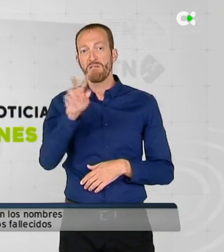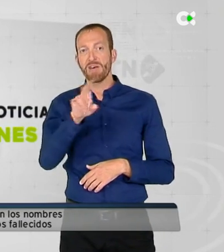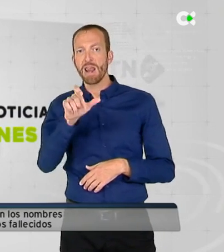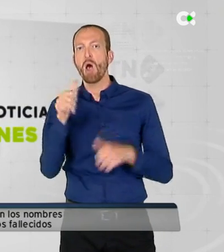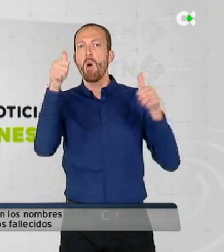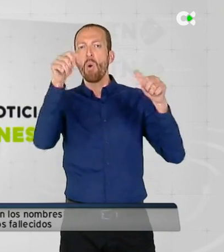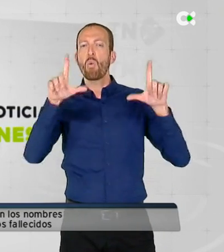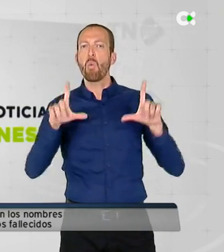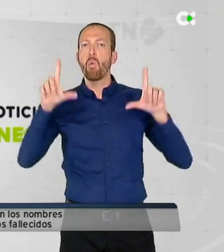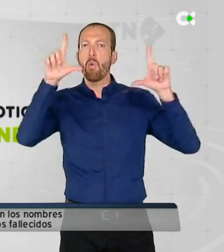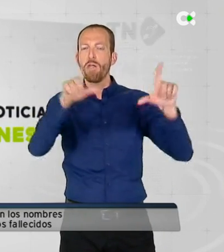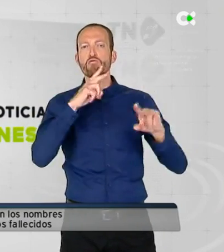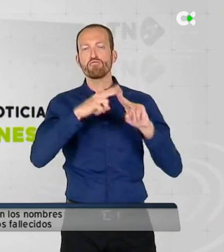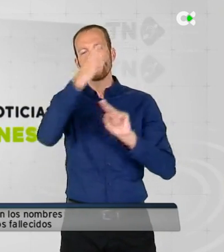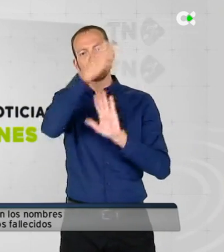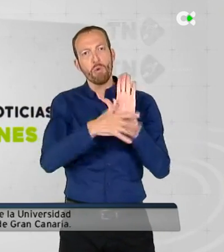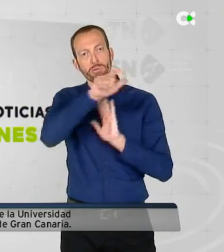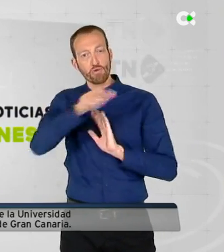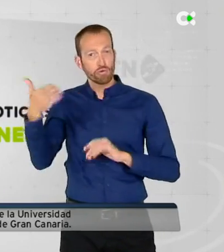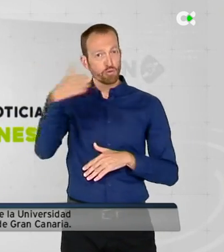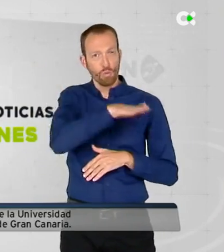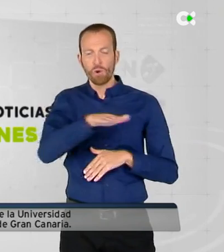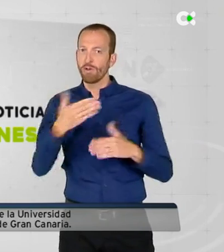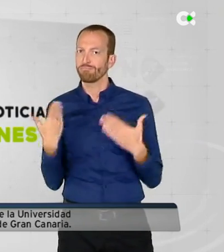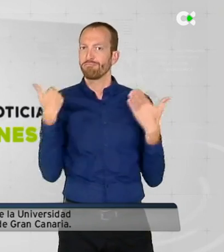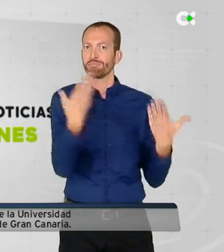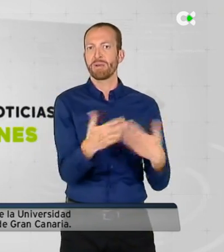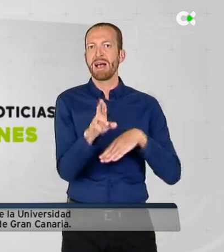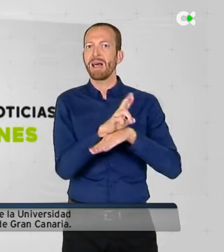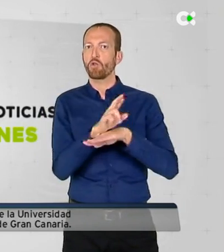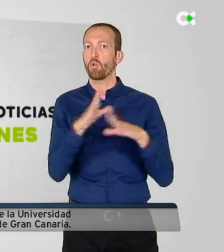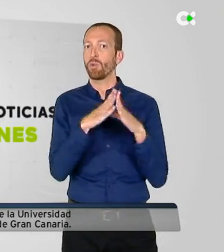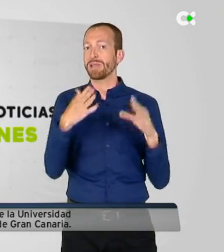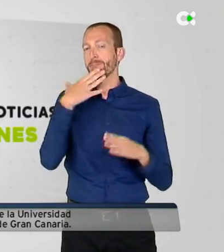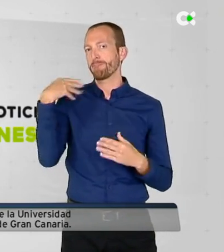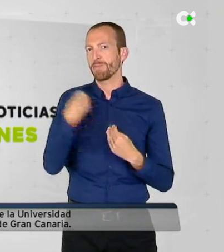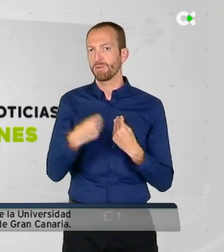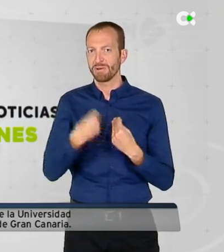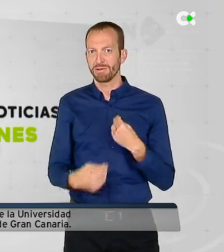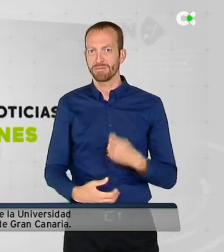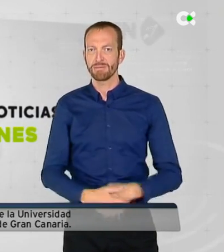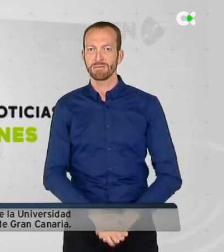cuadro con los nombres de todos los fallecidos al rectorado de la Universidad de Las Palmas de Gran Canaria.